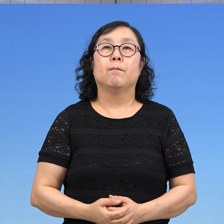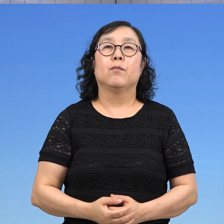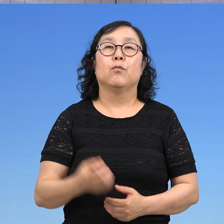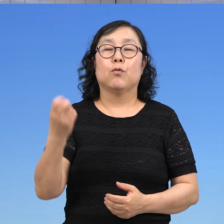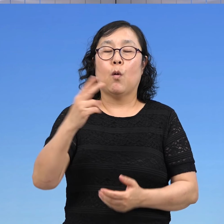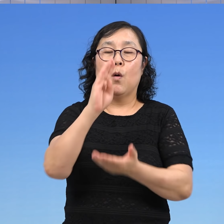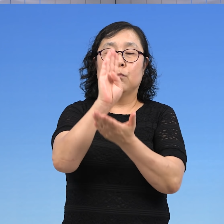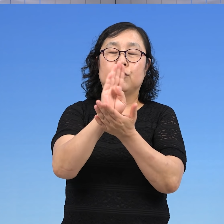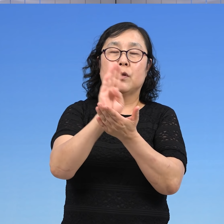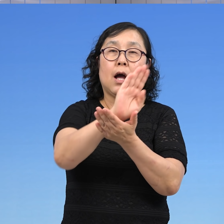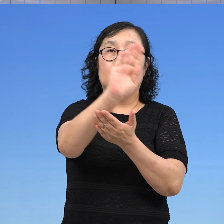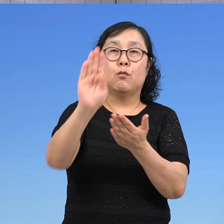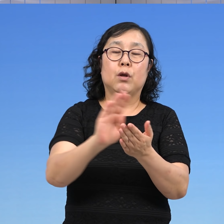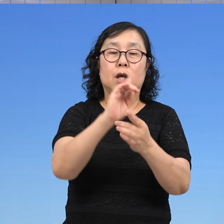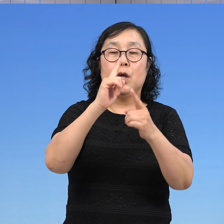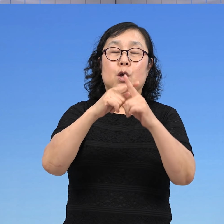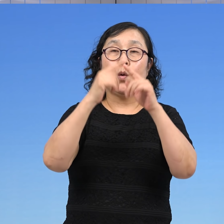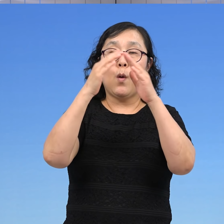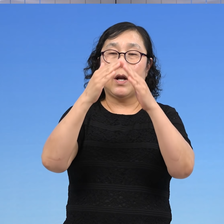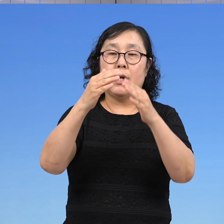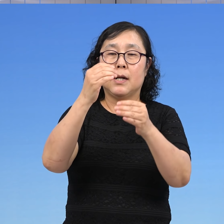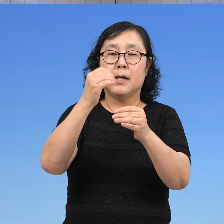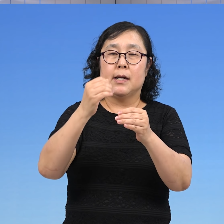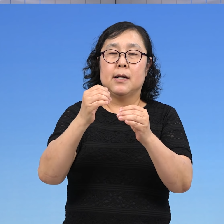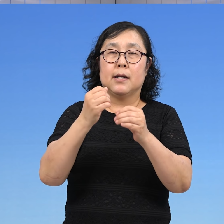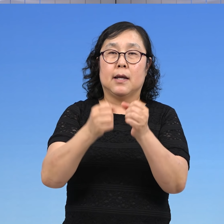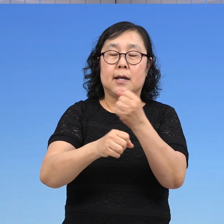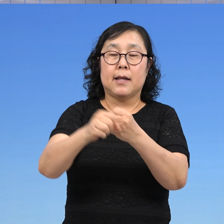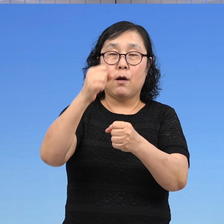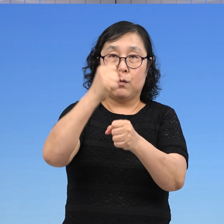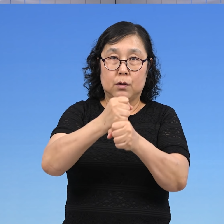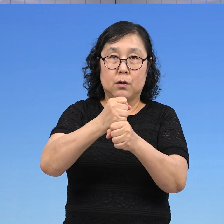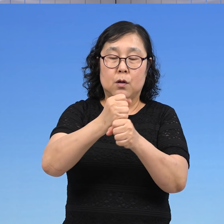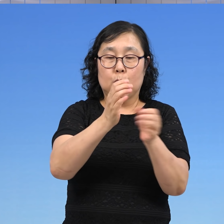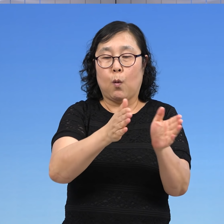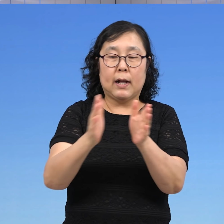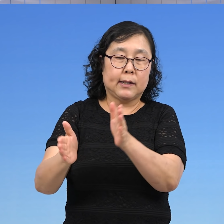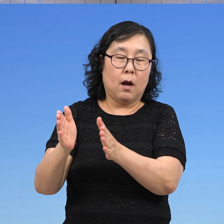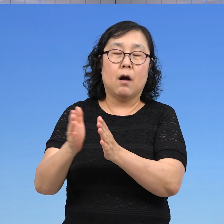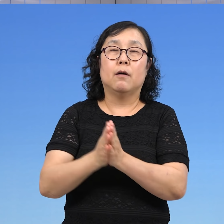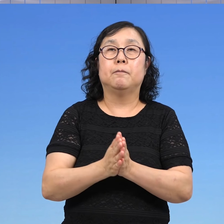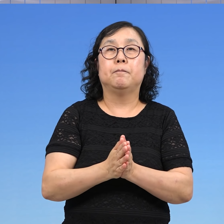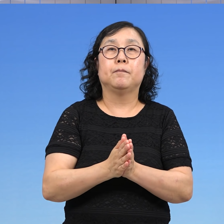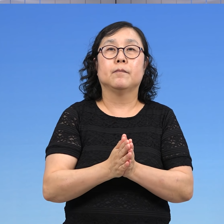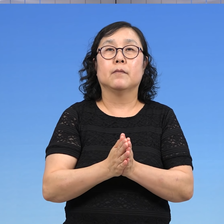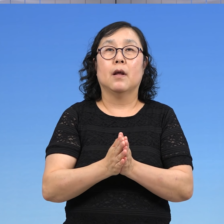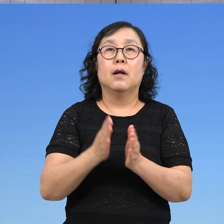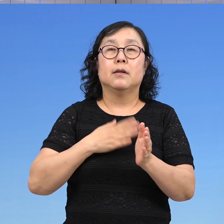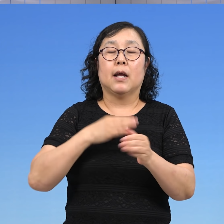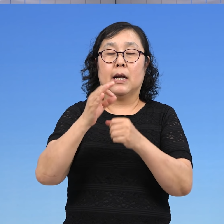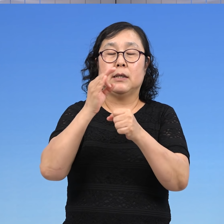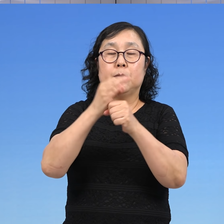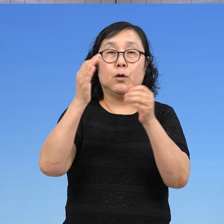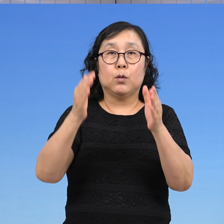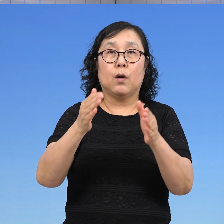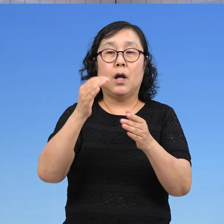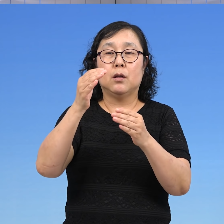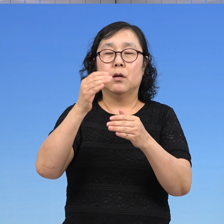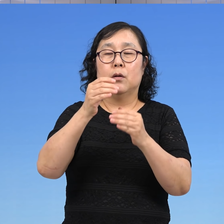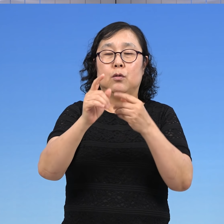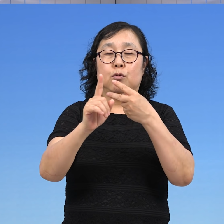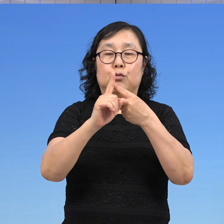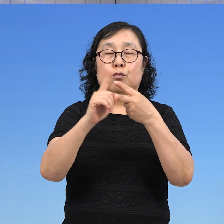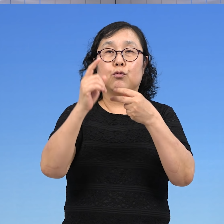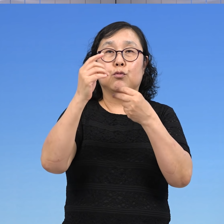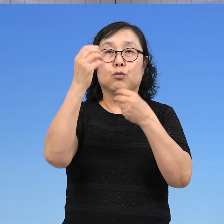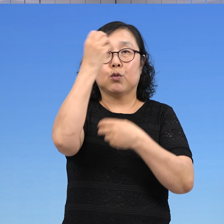분당 우려를 개척하는 과정입니다 하나님이 보여준 거 없으세요 땅이 그 10년 동안 중고도 사회 만 했는데